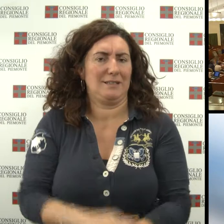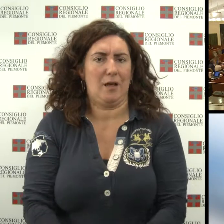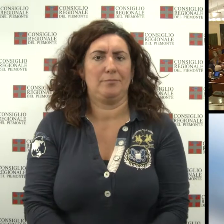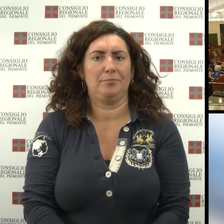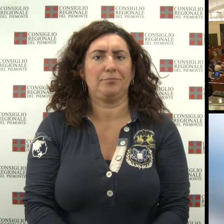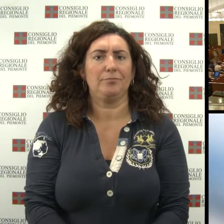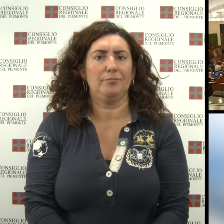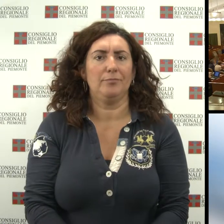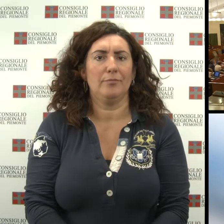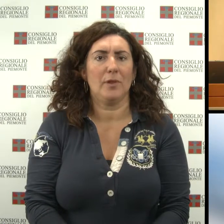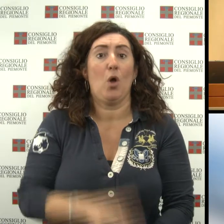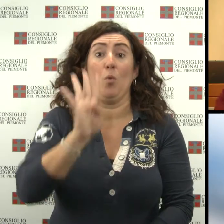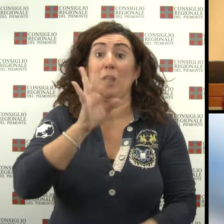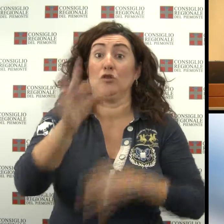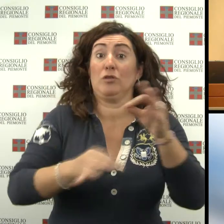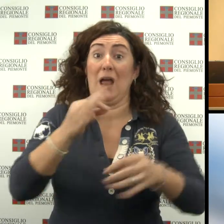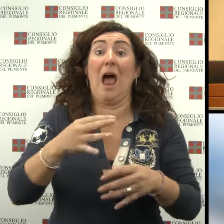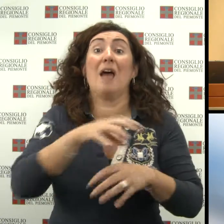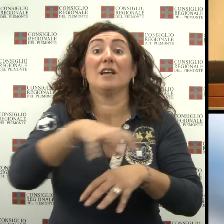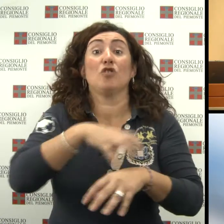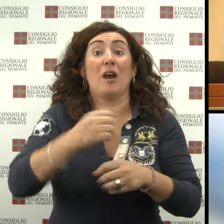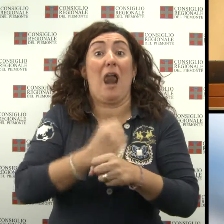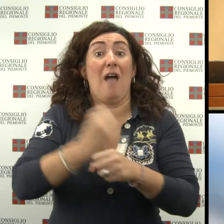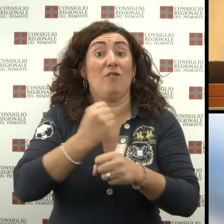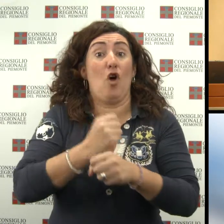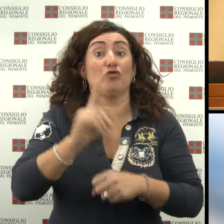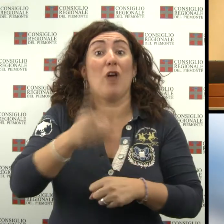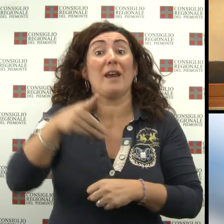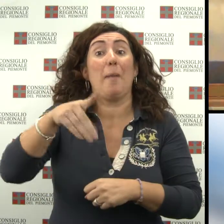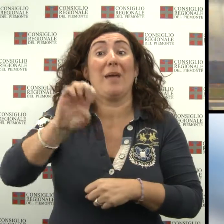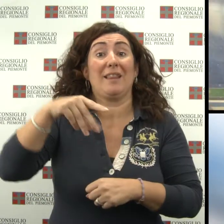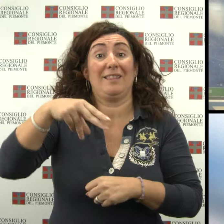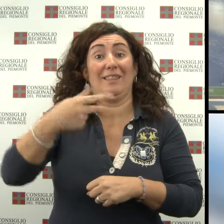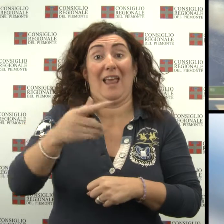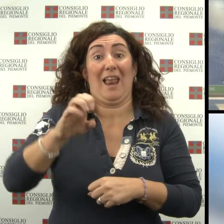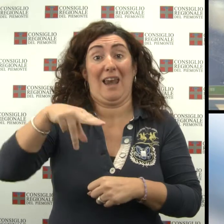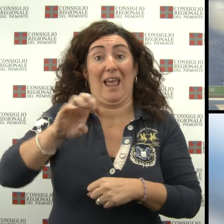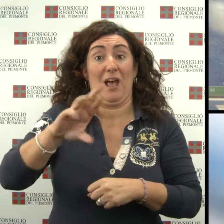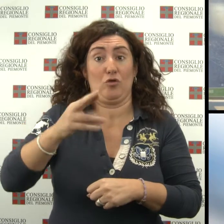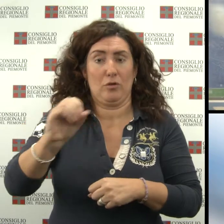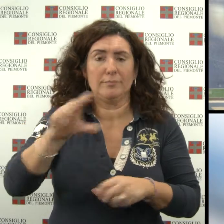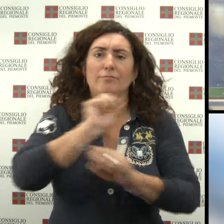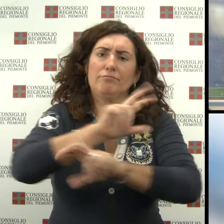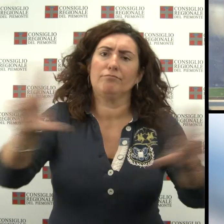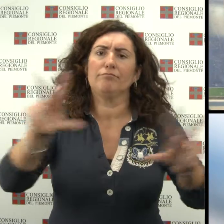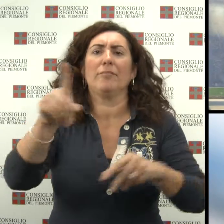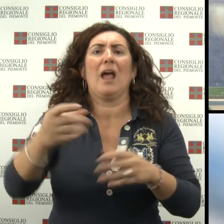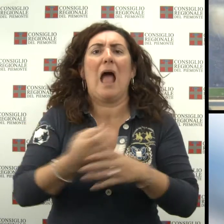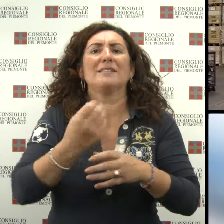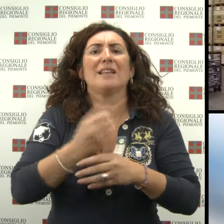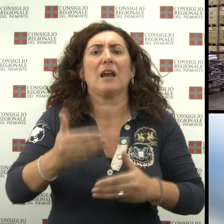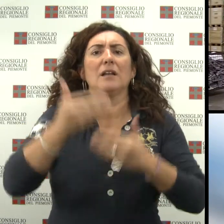Nella seduta del 14 ottobre l'assessore al lavoro Gianna Pentenero ha comunicato all'Assemblea la situazione della cassa integrazione in deroga in